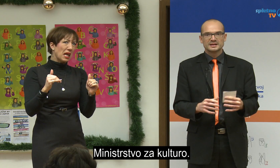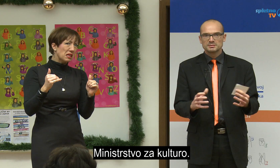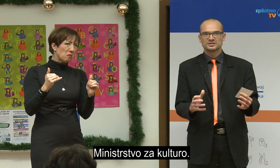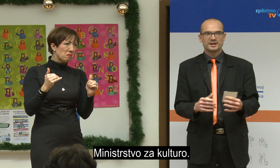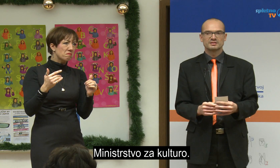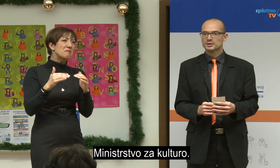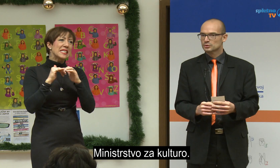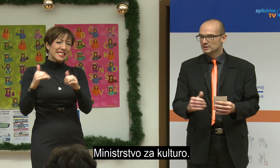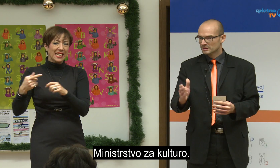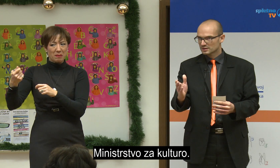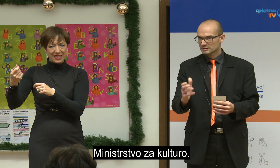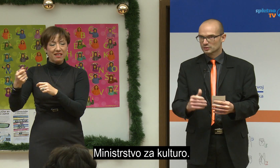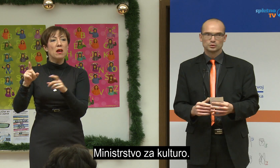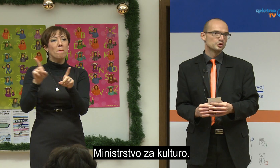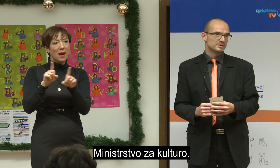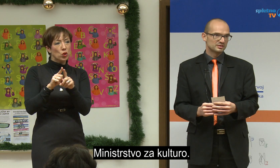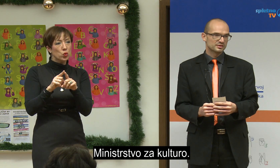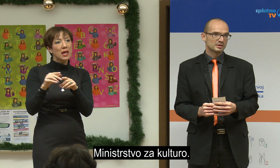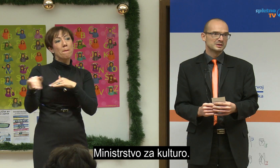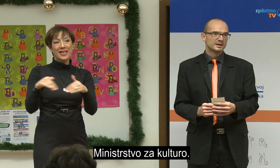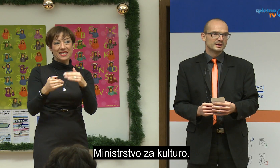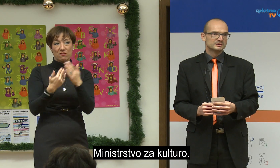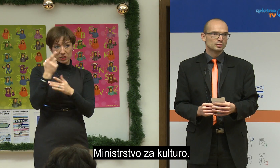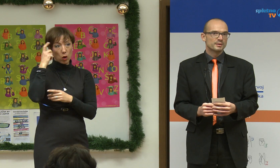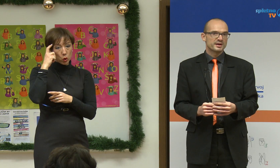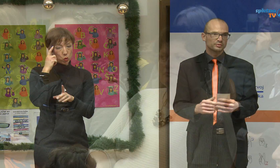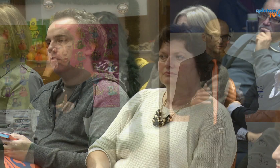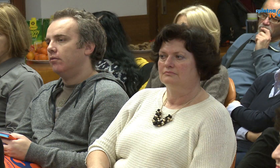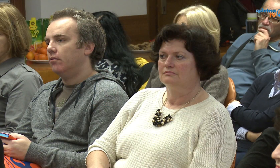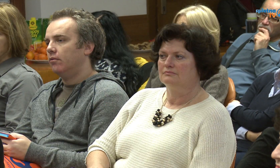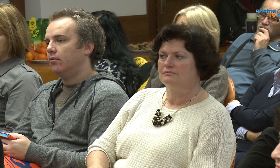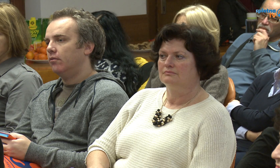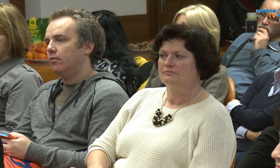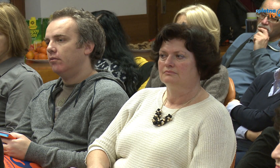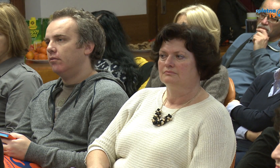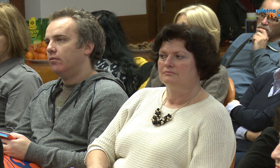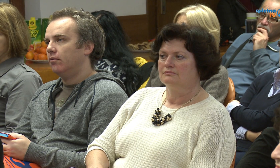izrednimi sredstvi pa tudi za kulturno ministrstvo. Zato nam tudi do njihovih uporabnikov.